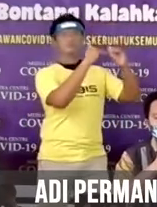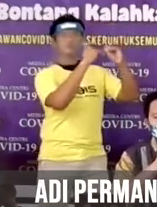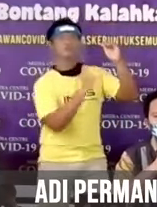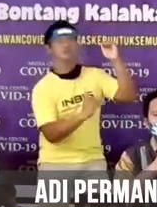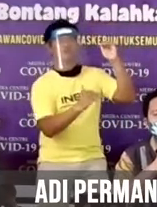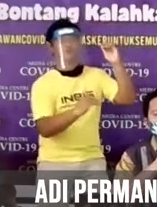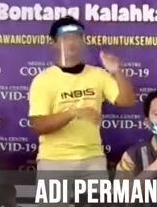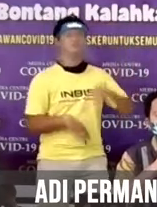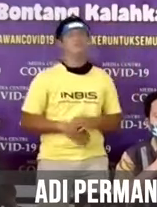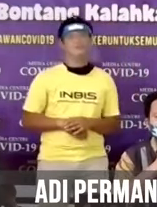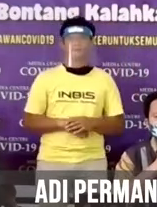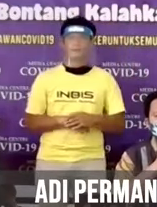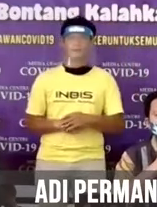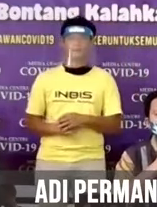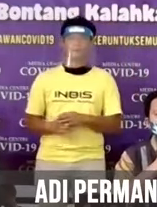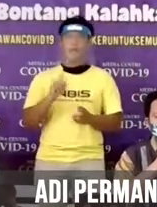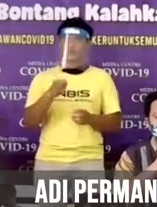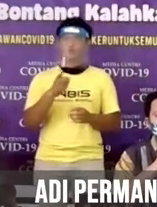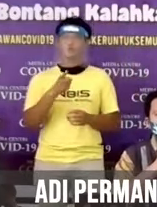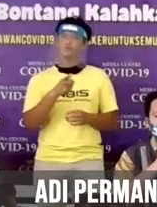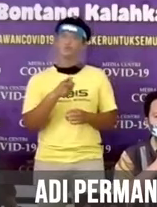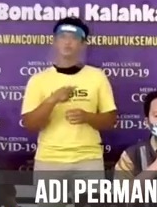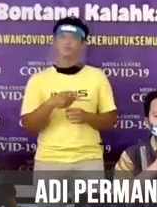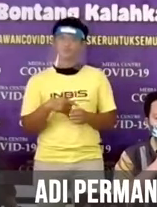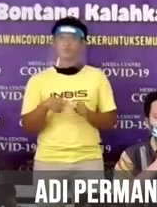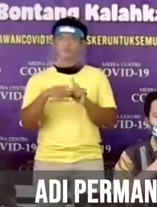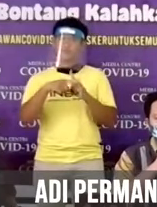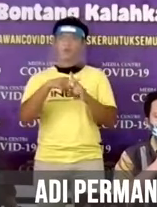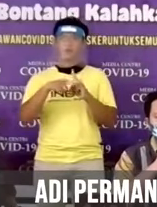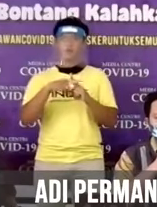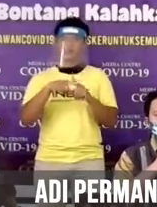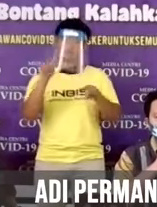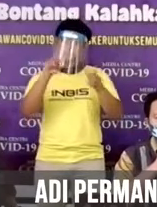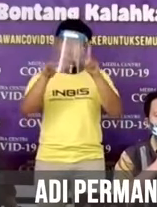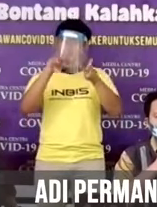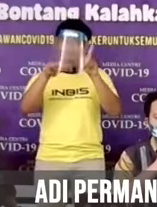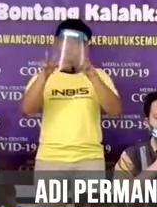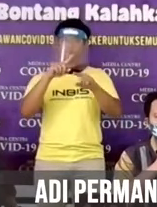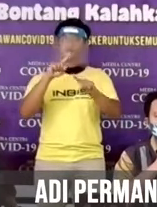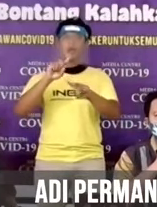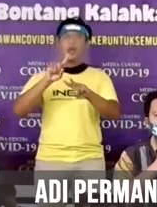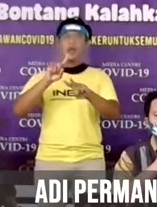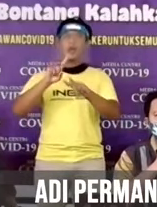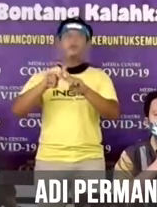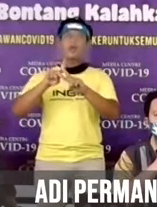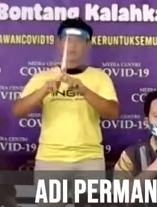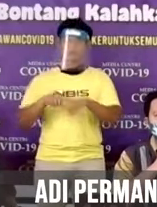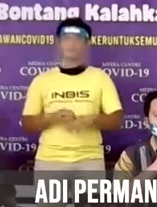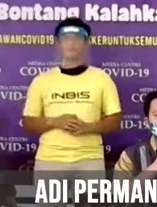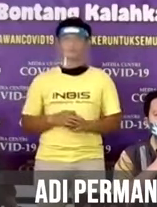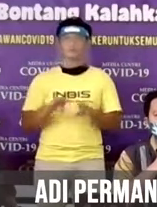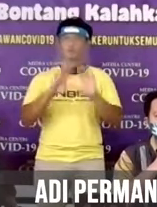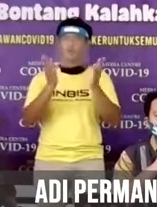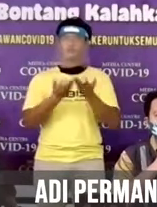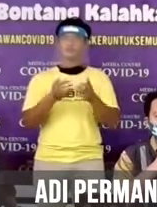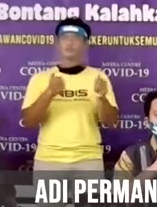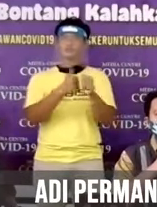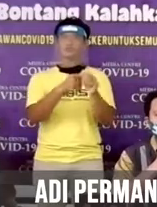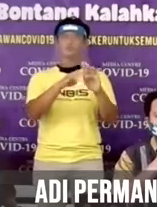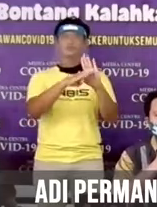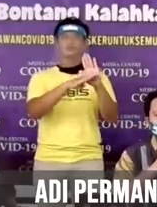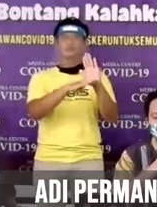waspada eksternal lebih hati-hati tetap dengan protokol profitnya intense semua dijalankan sehingga kita